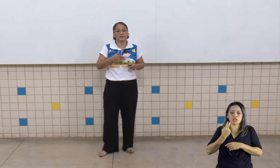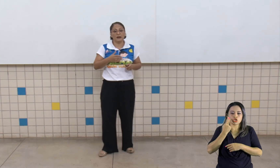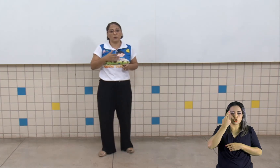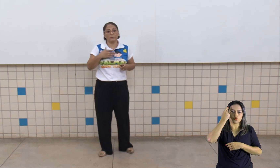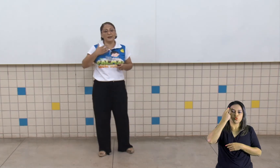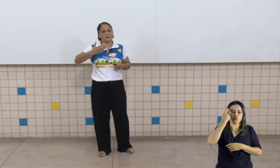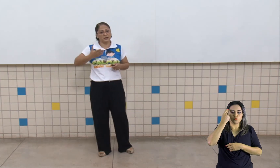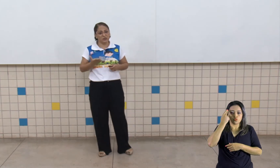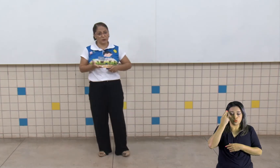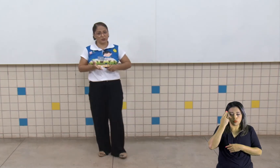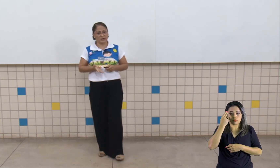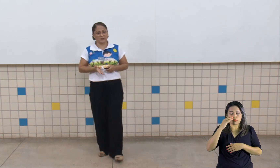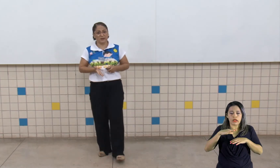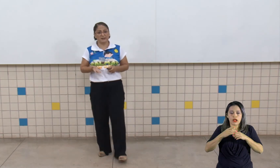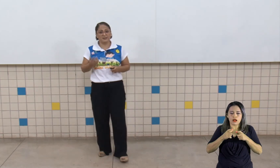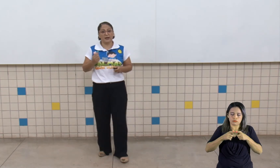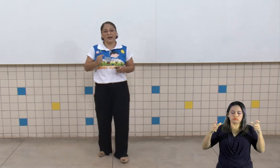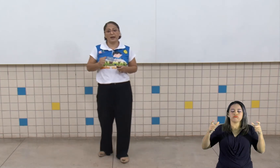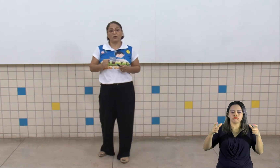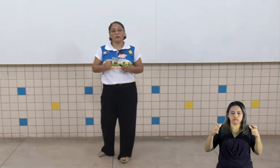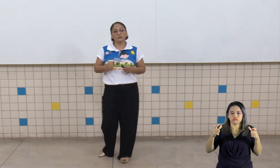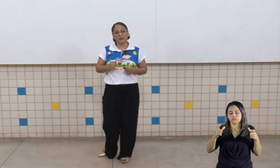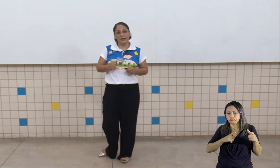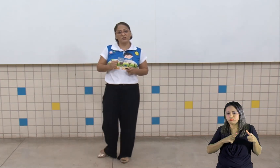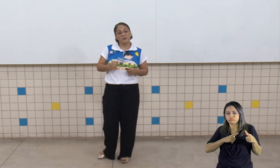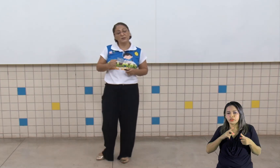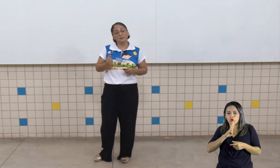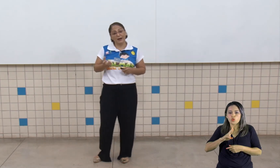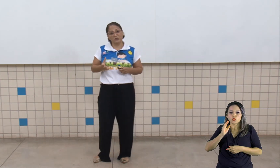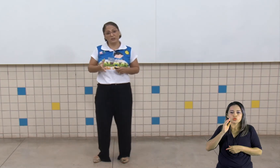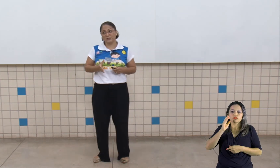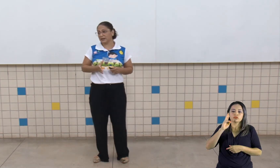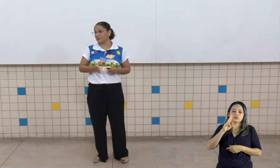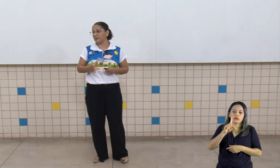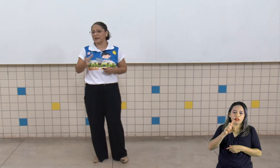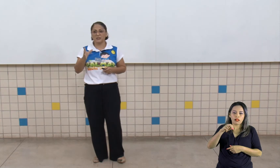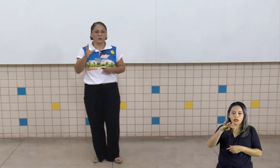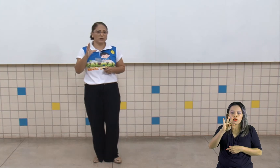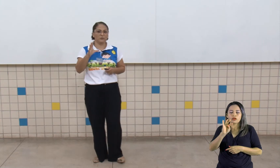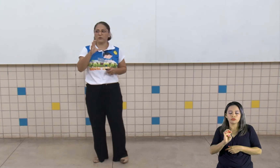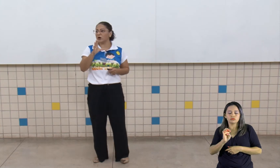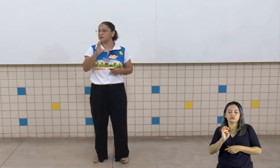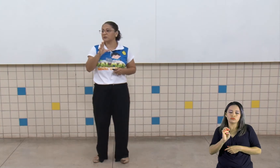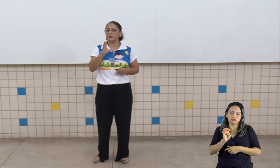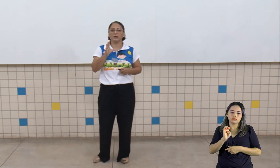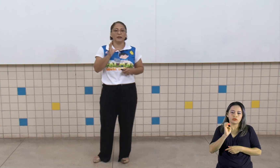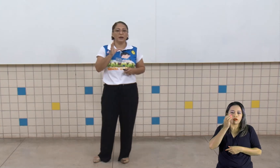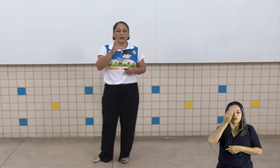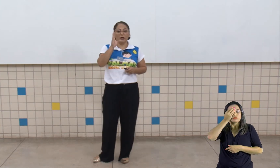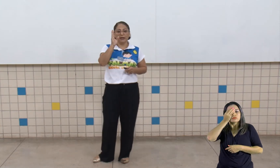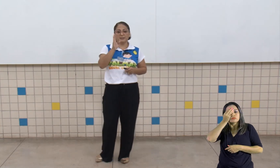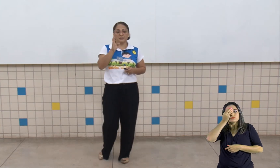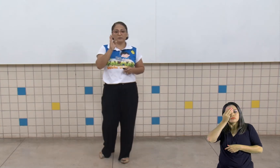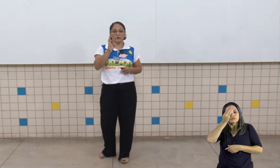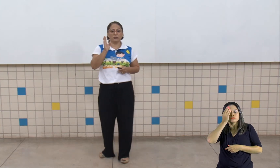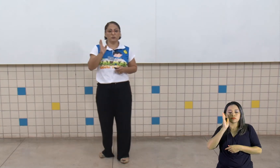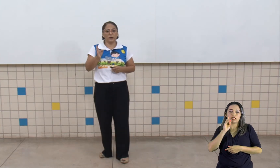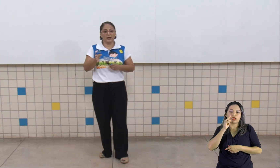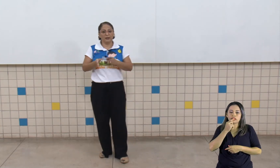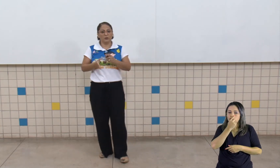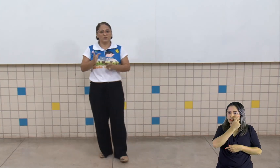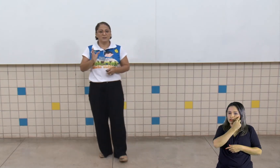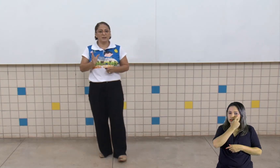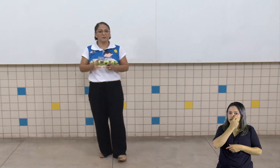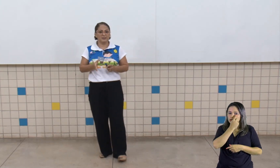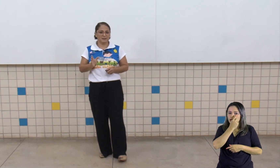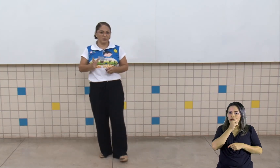cirurgias e tal, mas na grande maioria das vezes é o uso de lentes prismáticas, né, que forçam com que esse nervo óptico